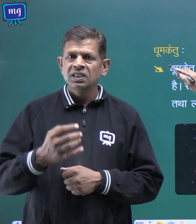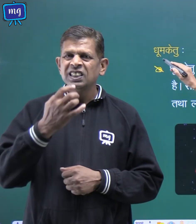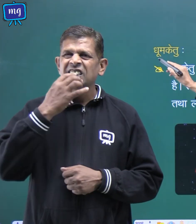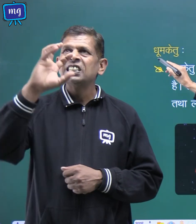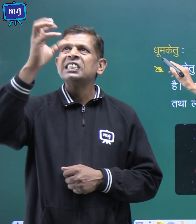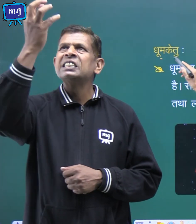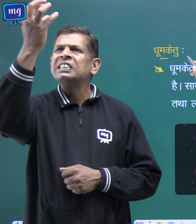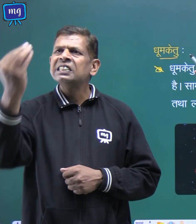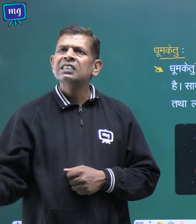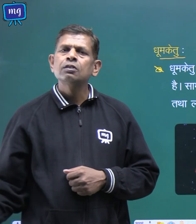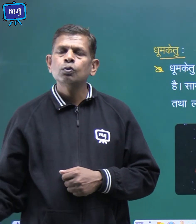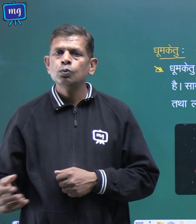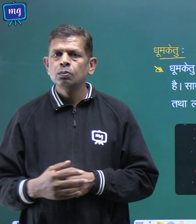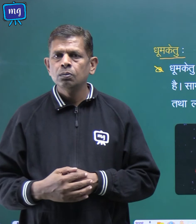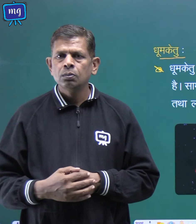धूमकेतु,